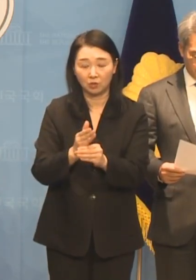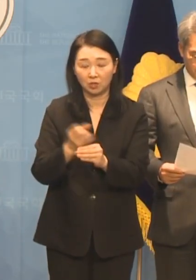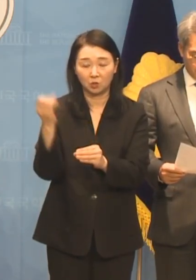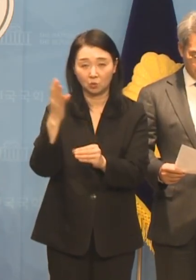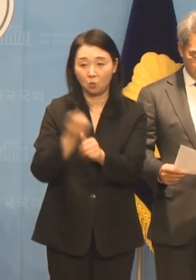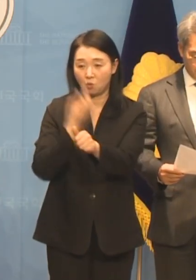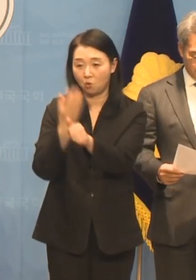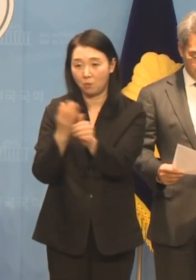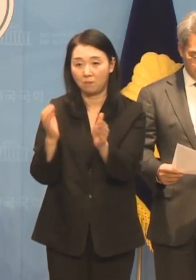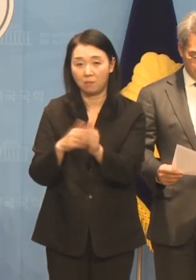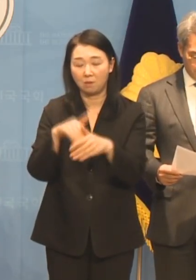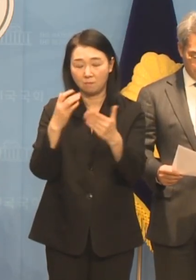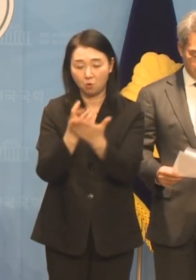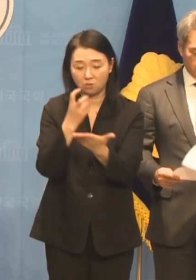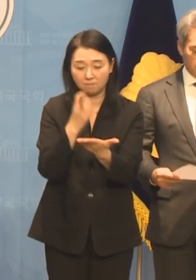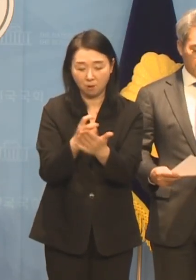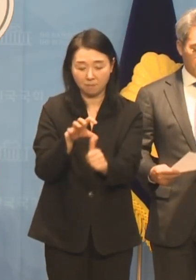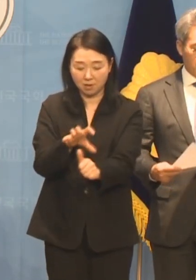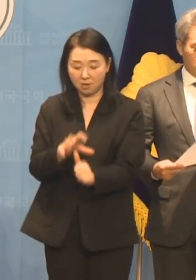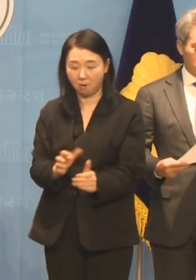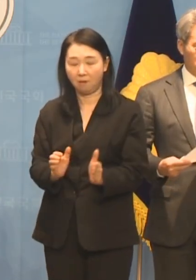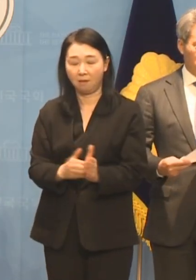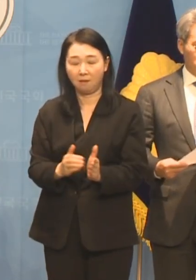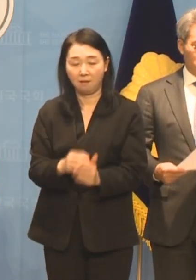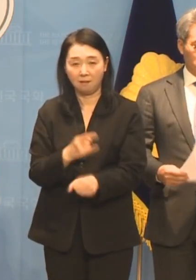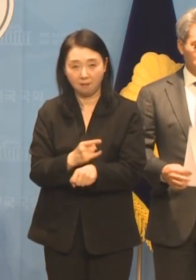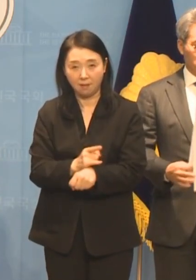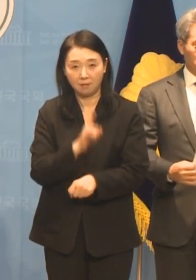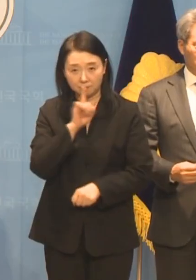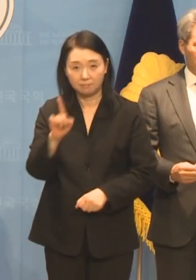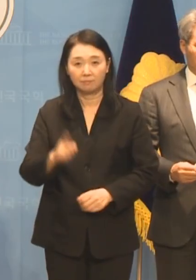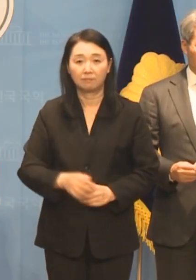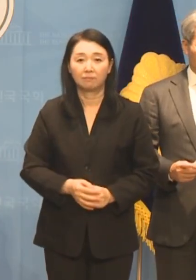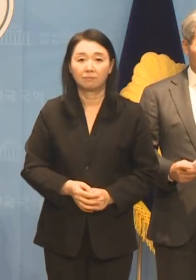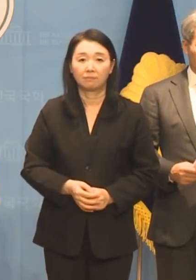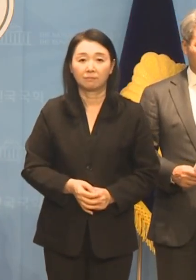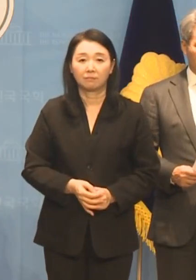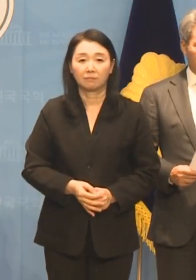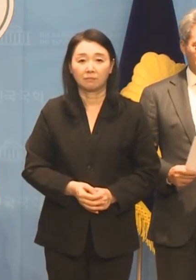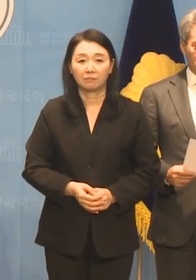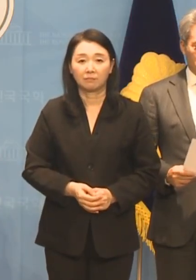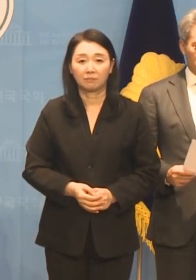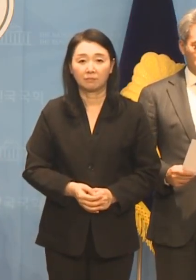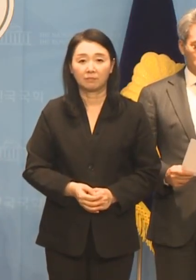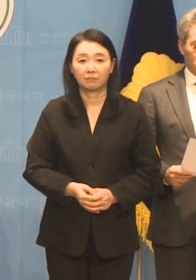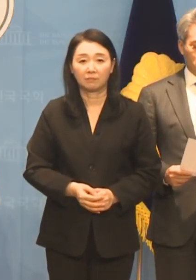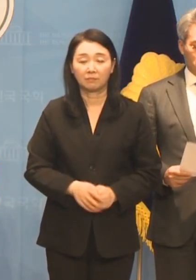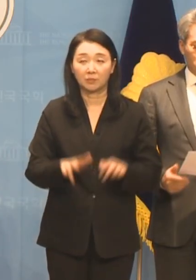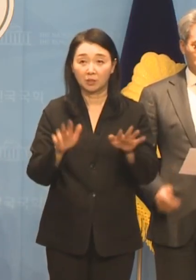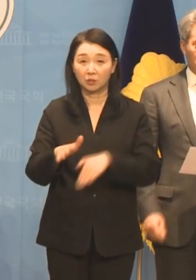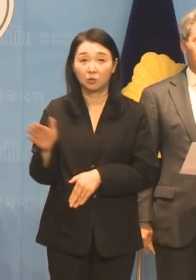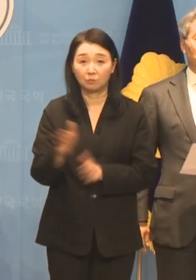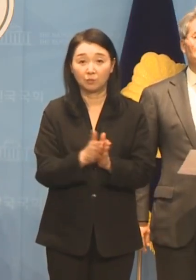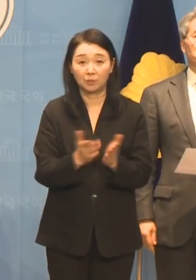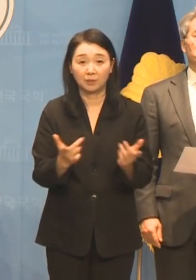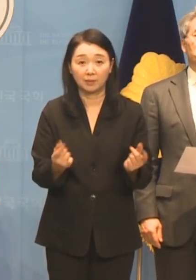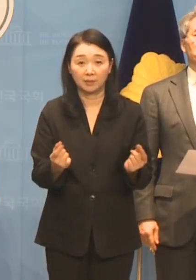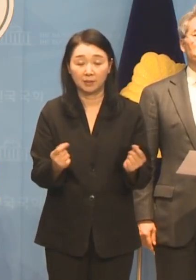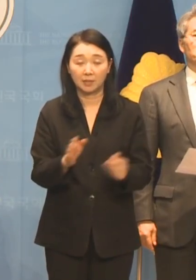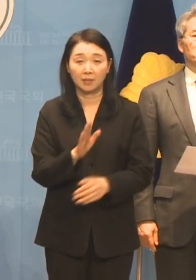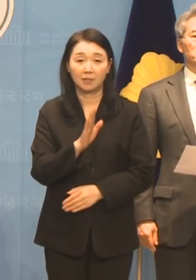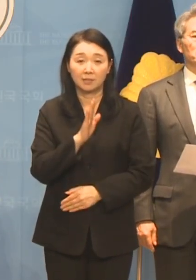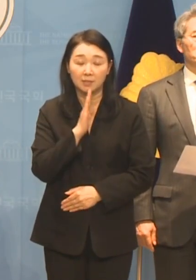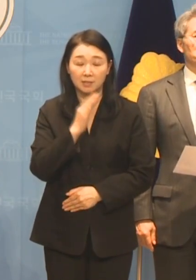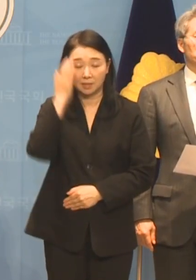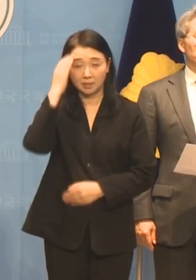등 모든 수단을 동원해 법적 책임을 묻겠습니다. 지금부터 시작되는